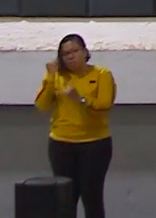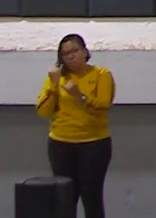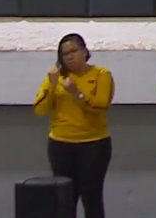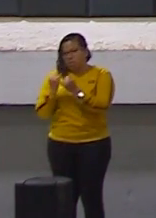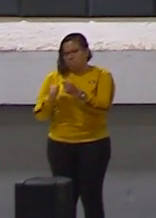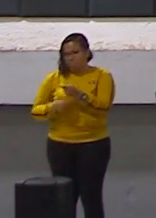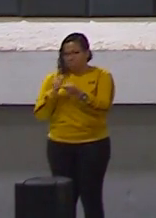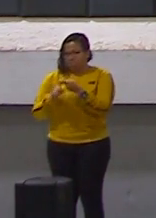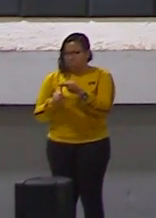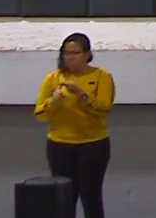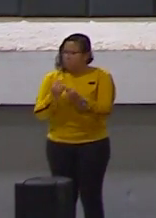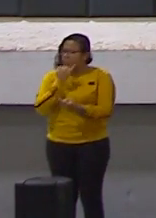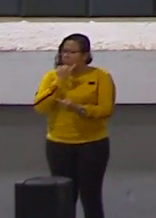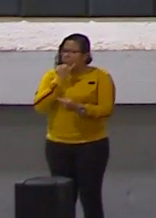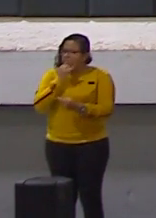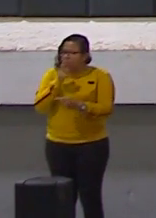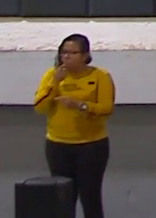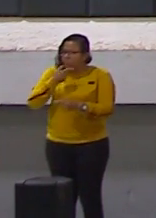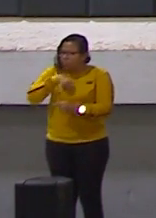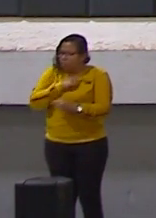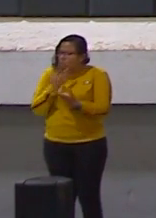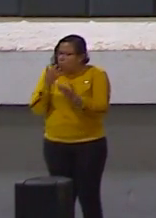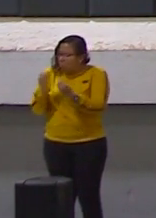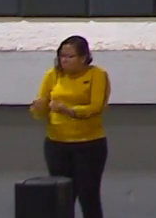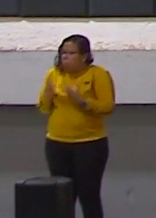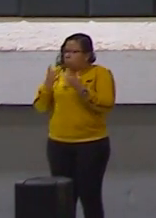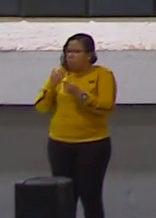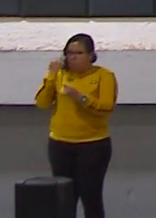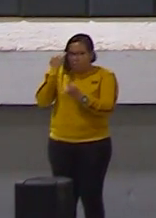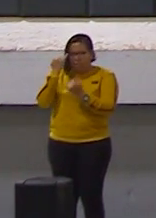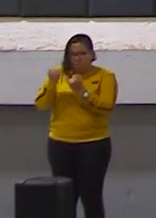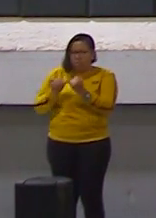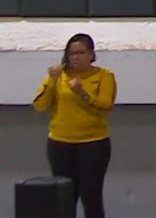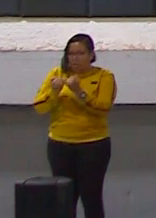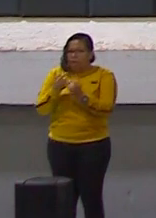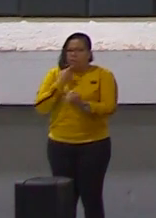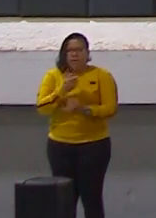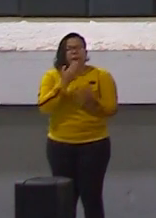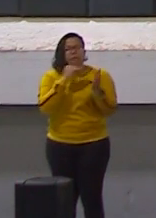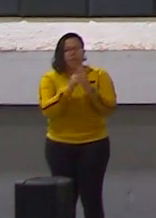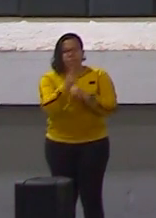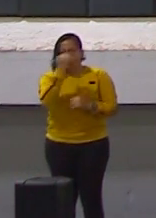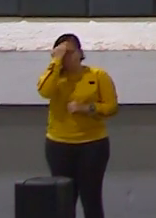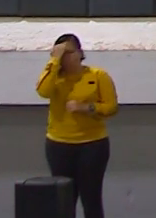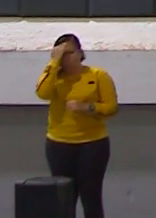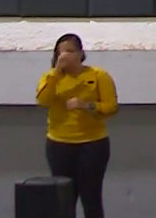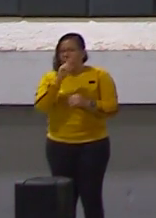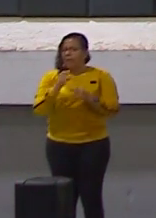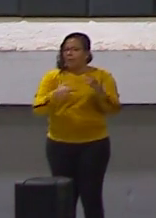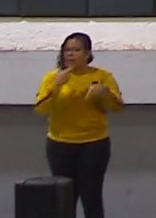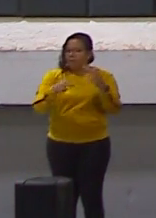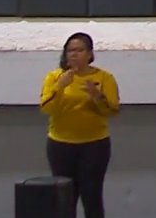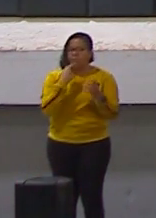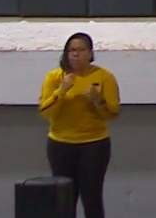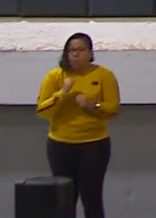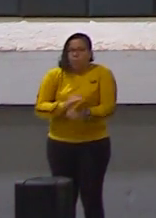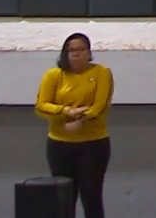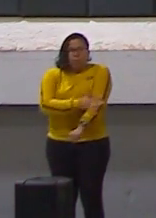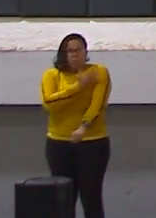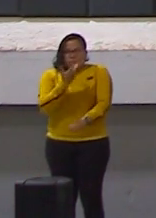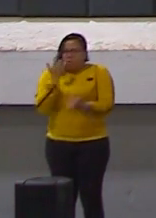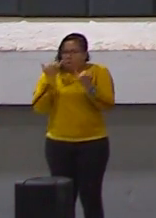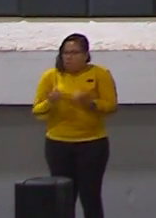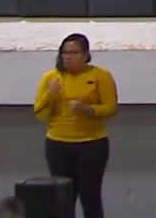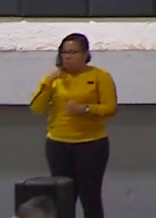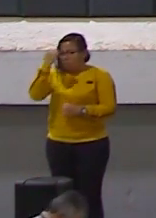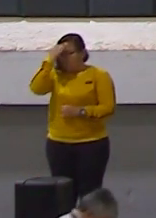porque qué es lo que nos da esa identidad que lo que hace que que nada diga la emoción de ser profesores de la facultad